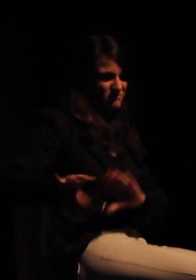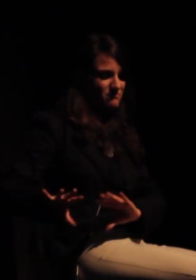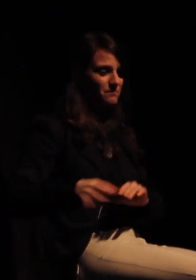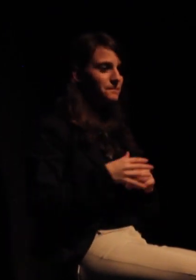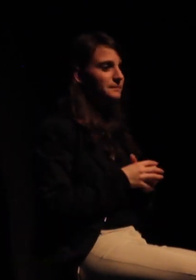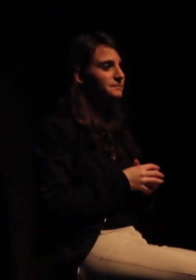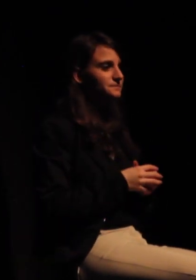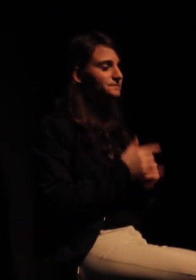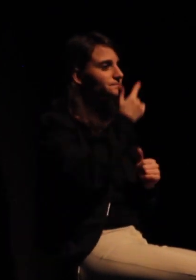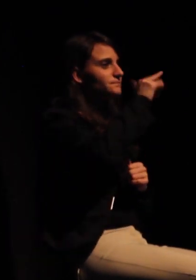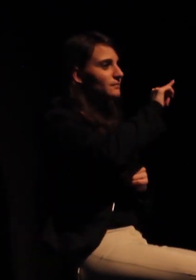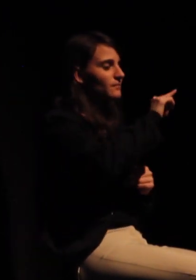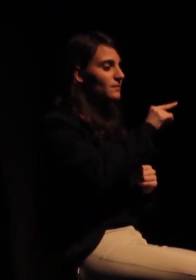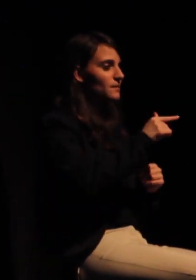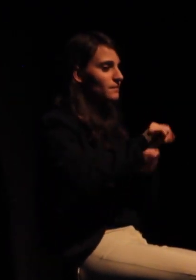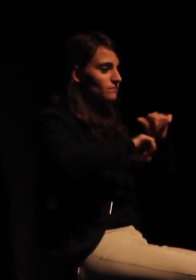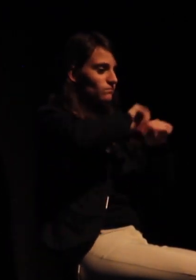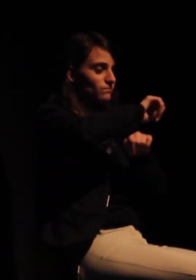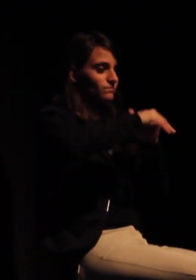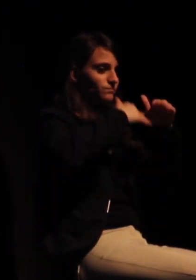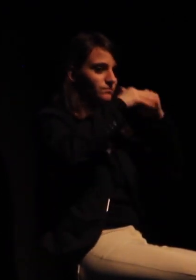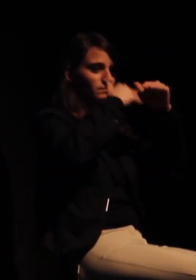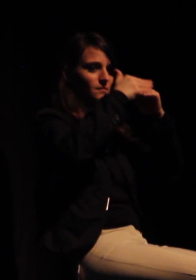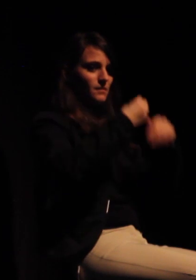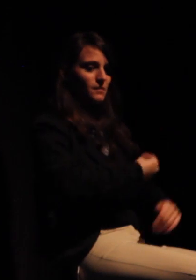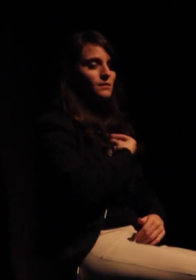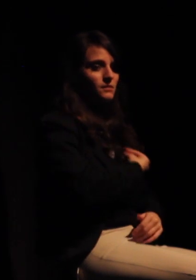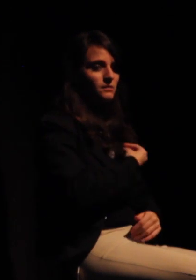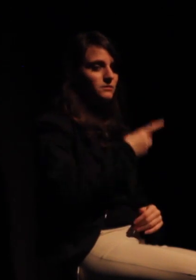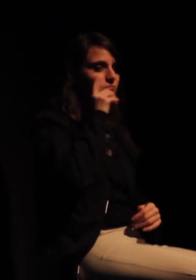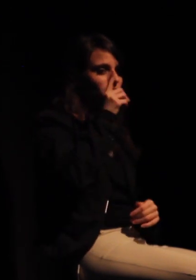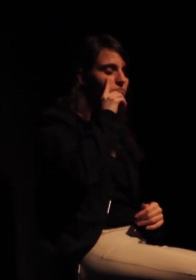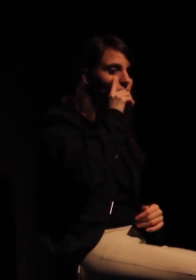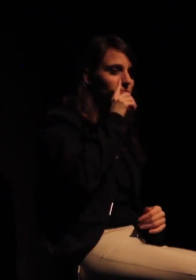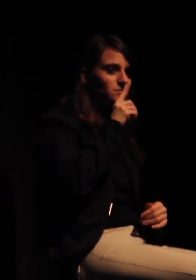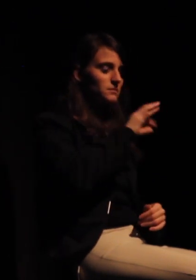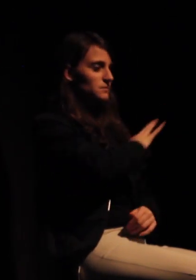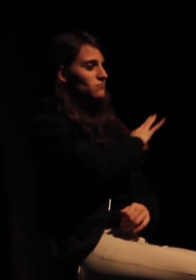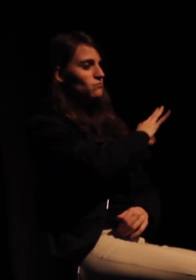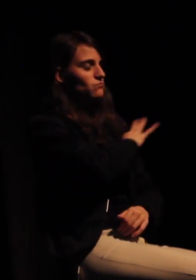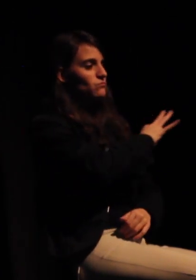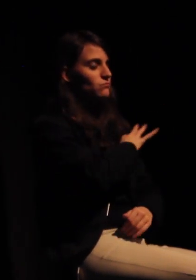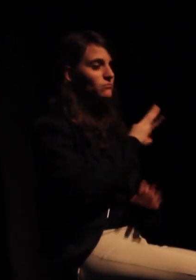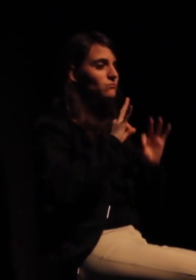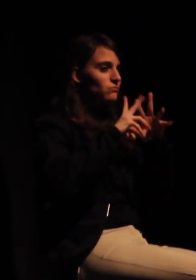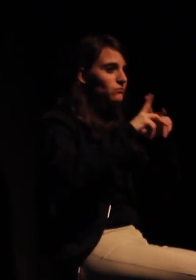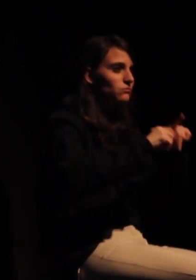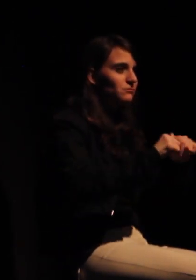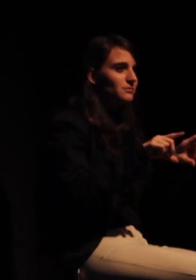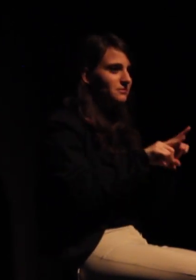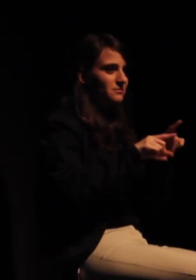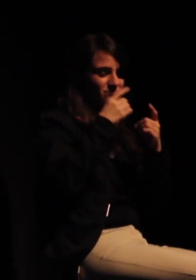nada. Tem capítulos que no desenvolver da vida cotidiana, da política e de tudo mais,